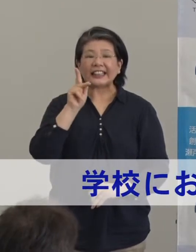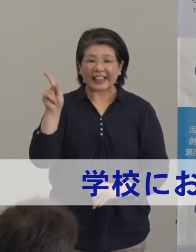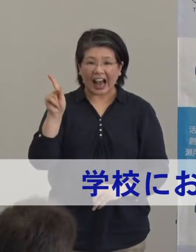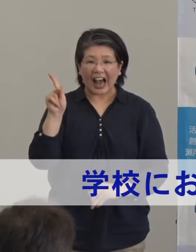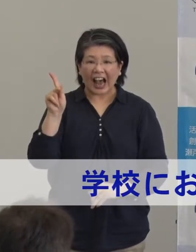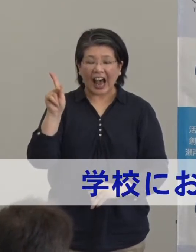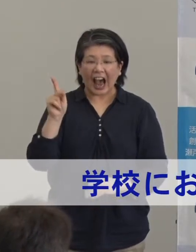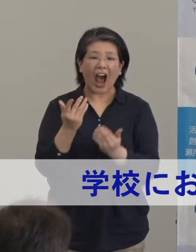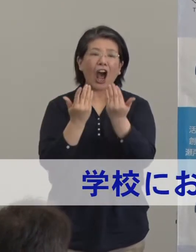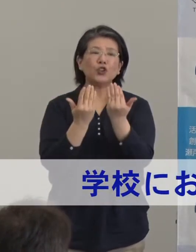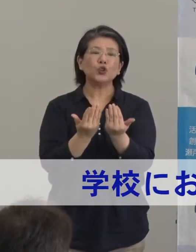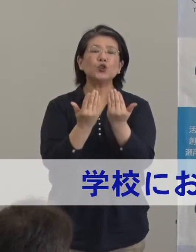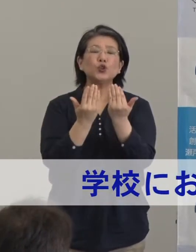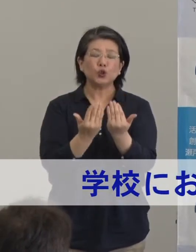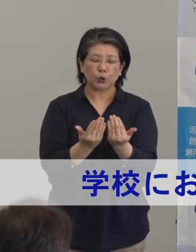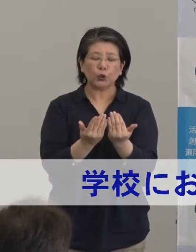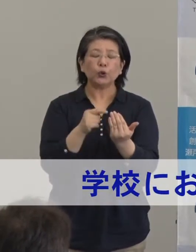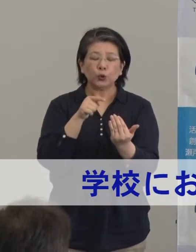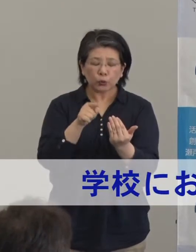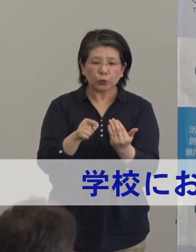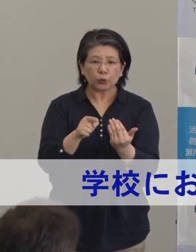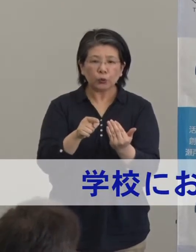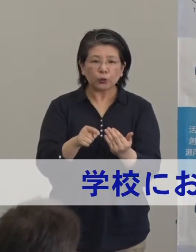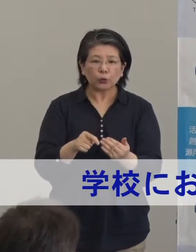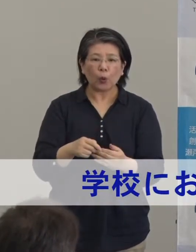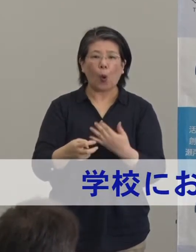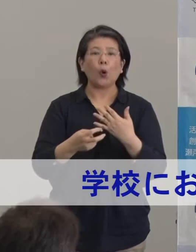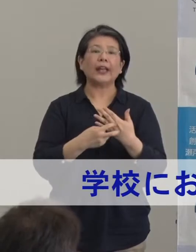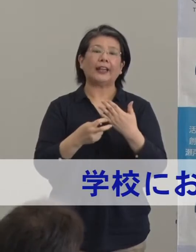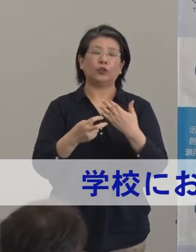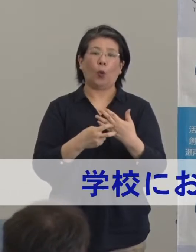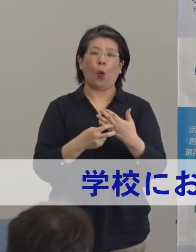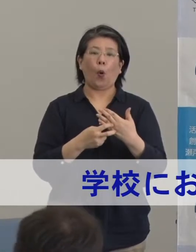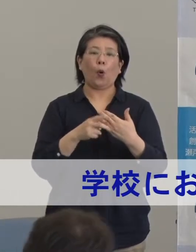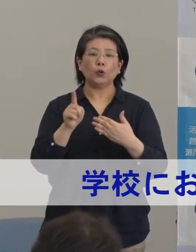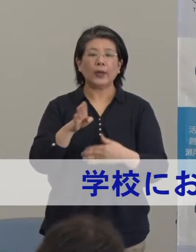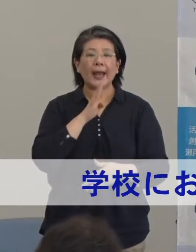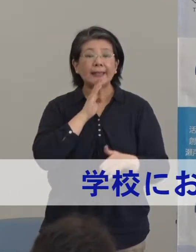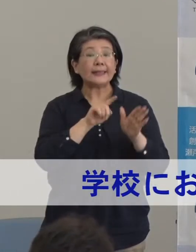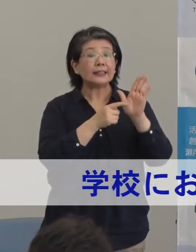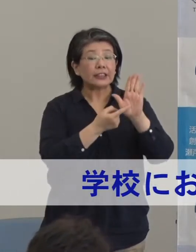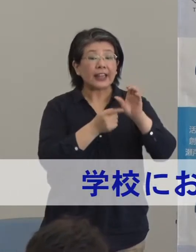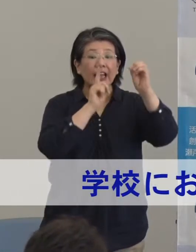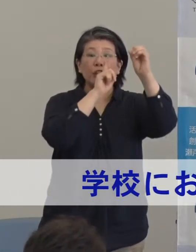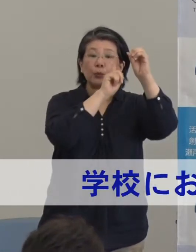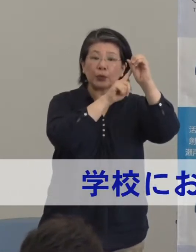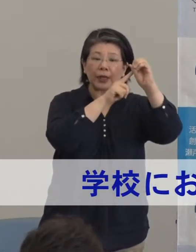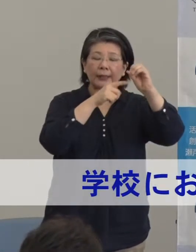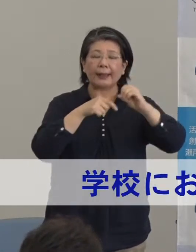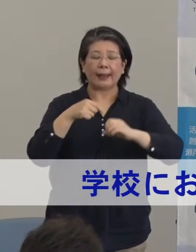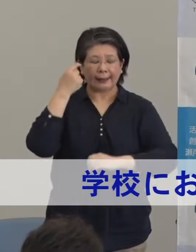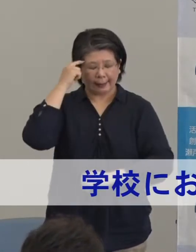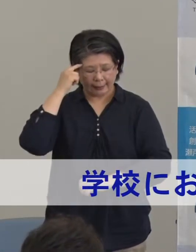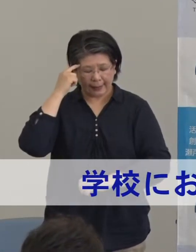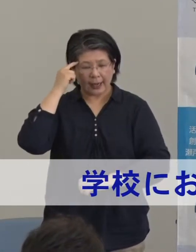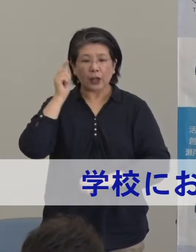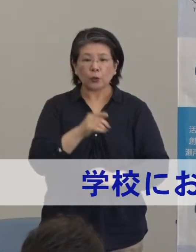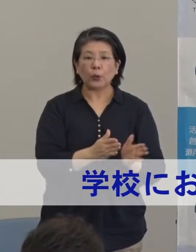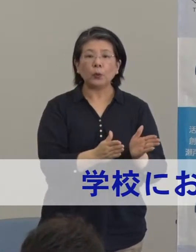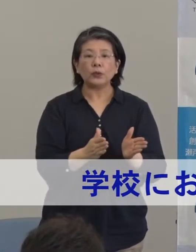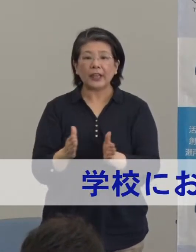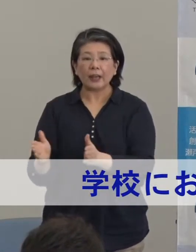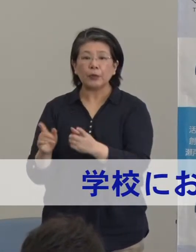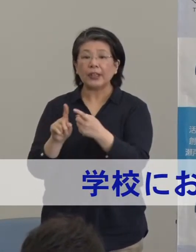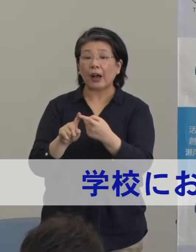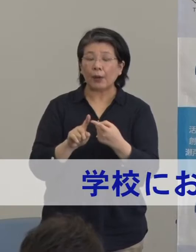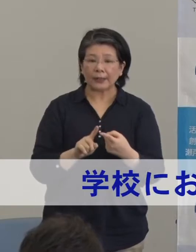ものを今、検討を進めようとしておりますけれども、まあ、その実現を図りながら、その整備に合わせて、本